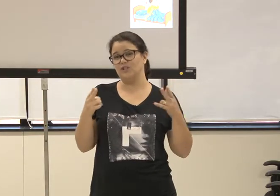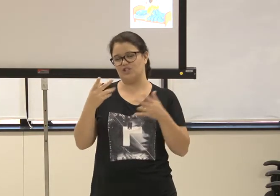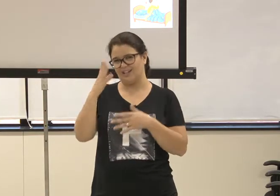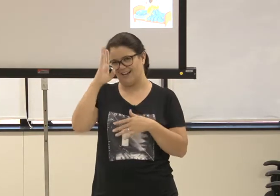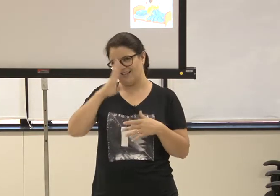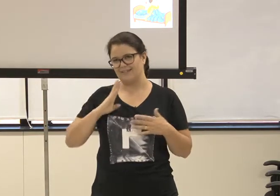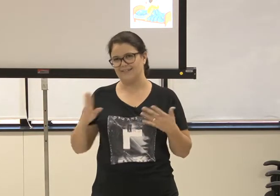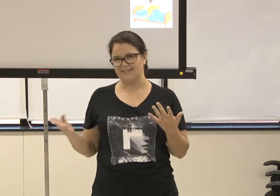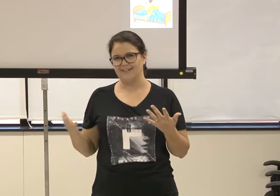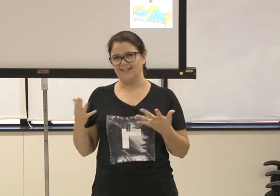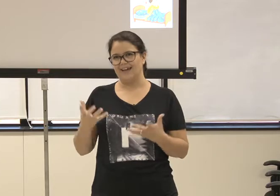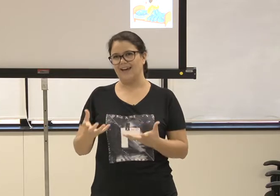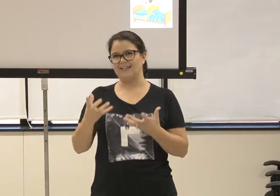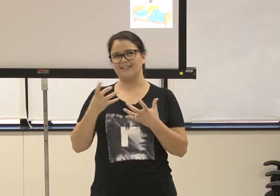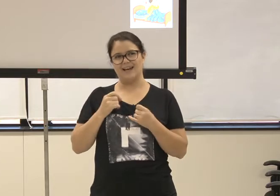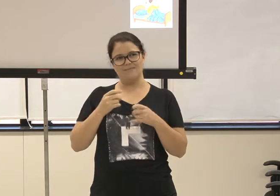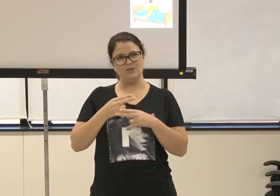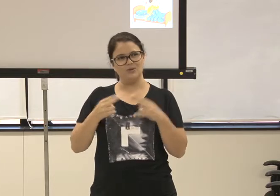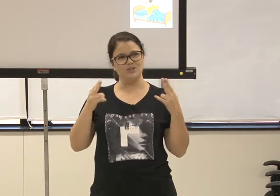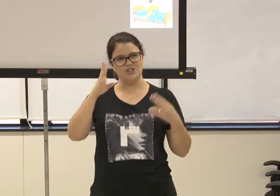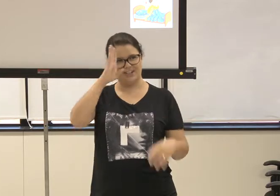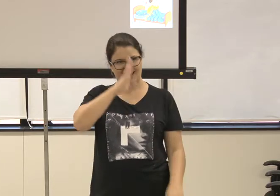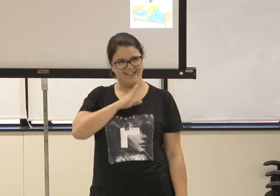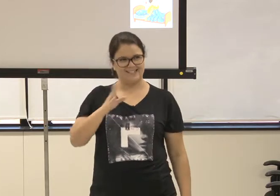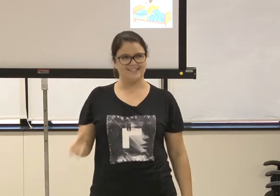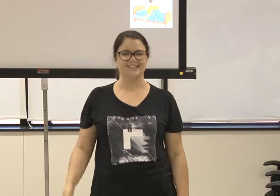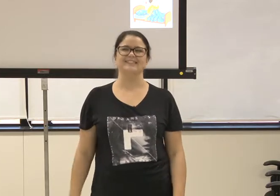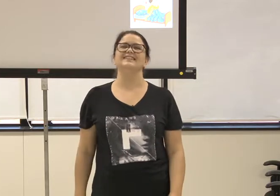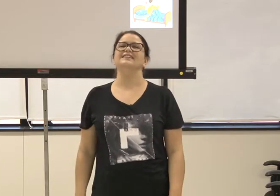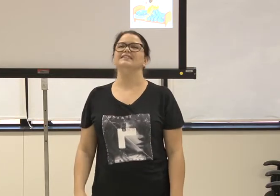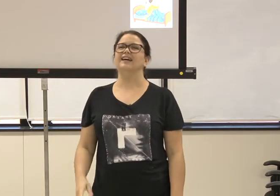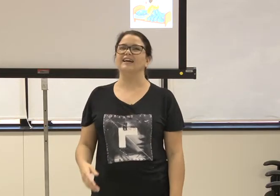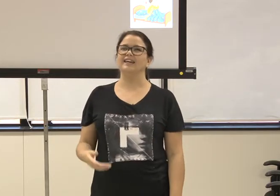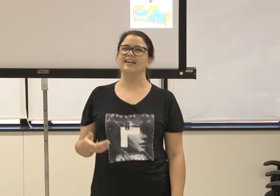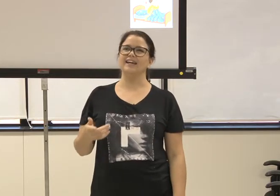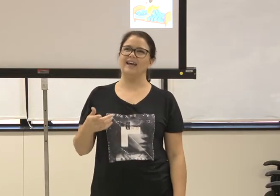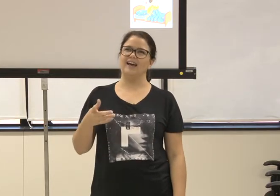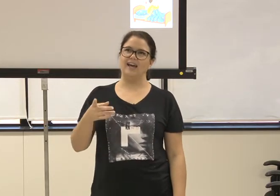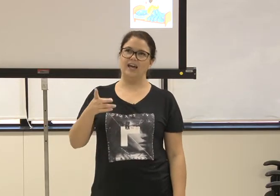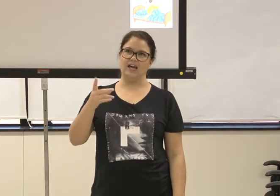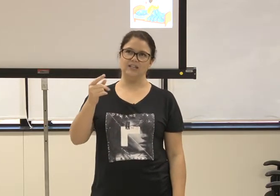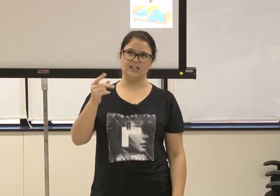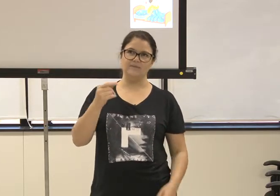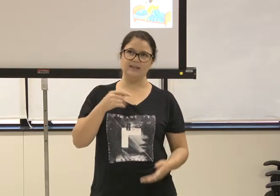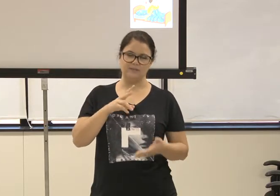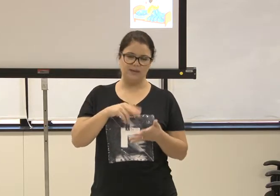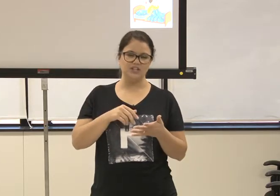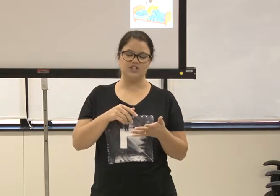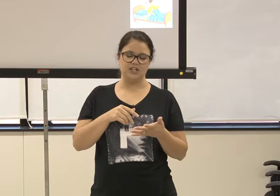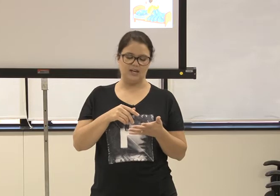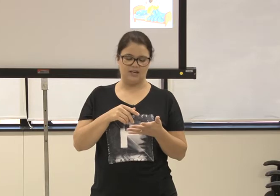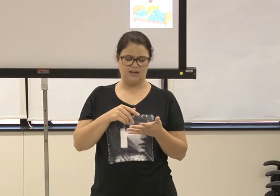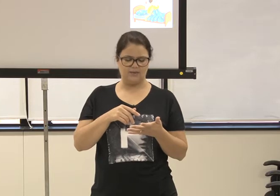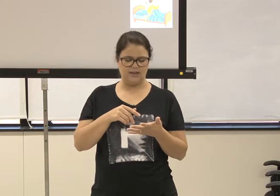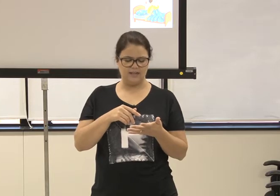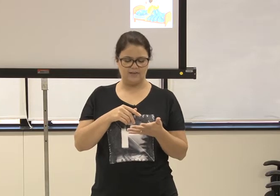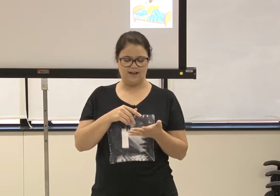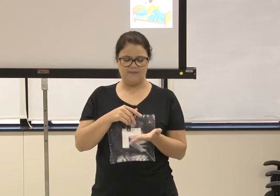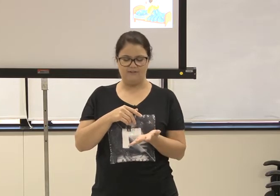de graça, recebem nudes de graça. E aí, antigamente também tinha, como é que eles falavam?